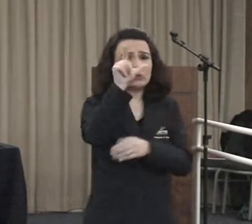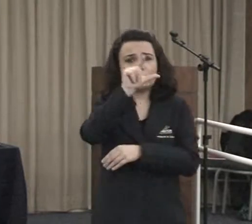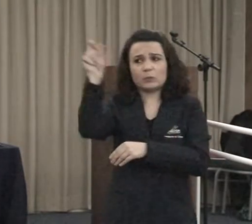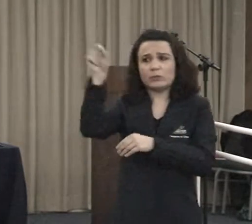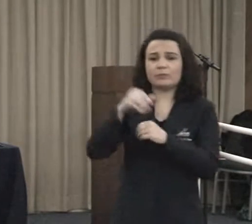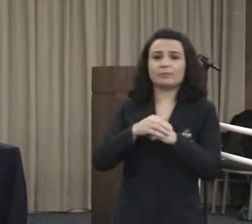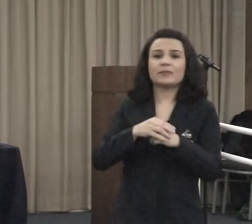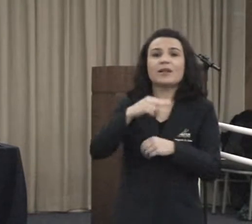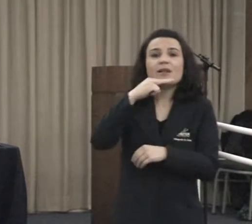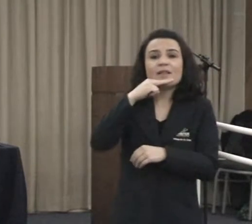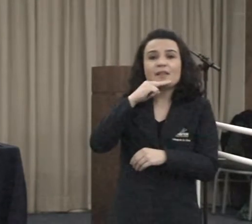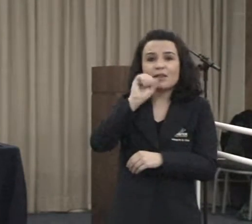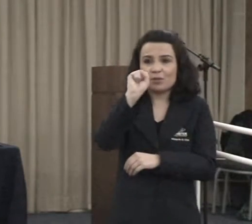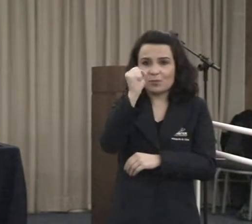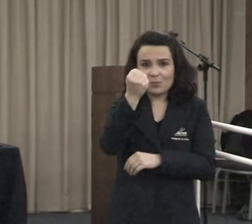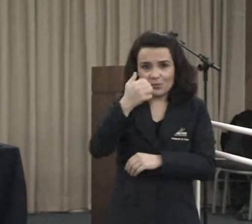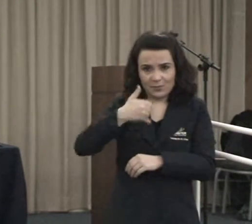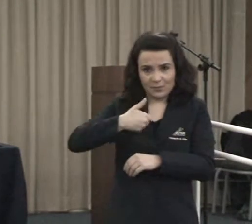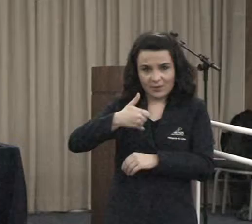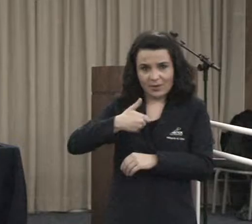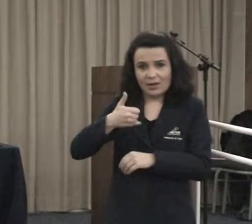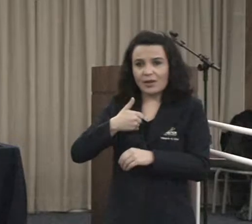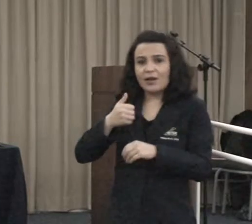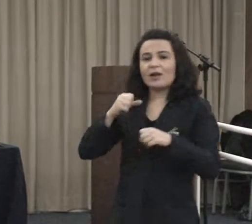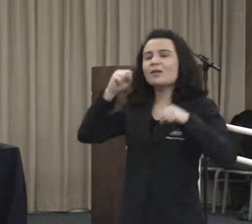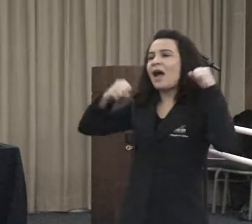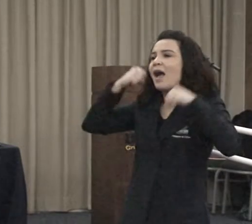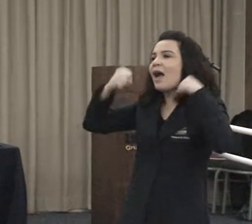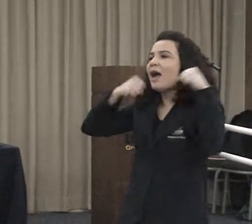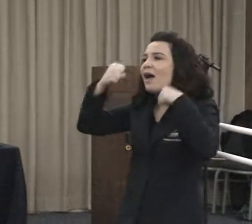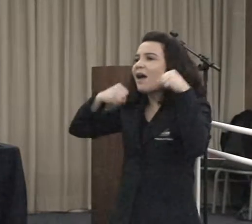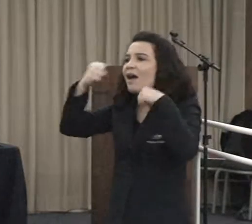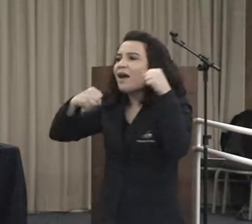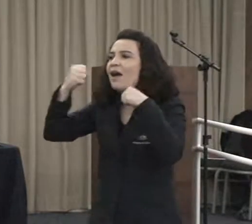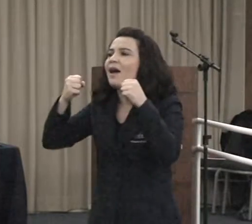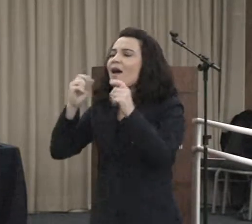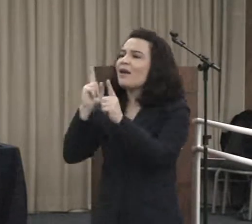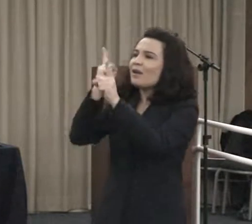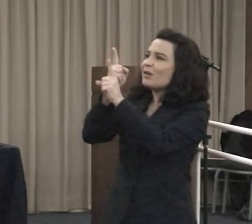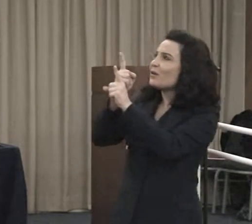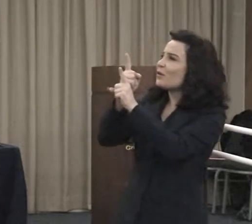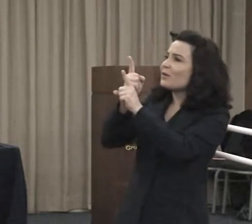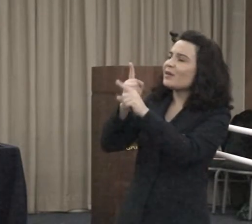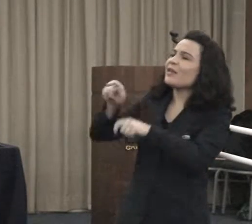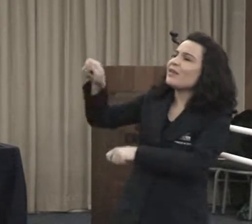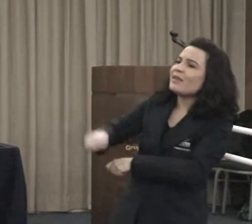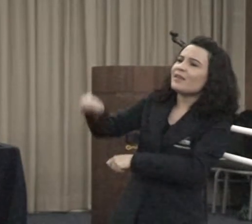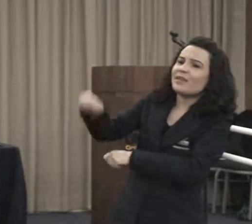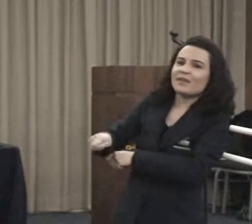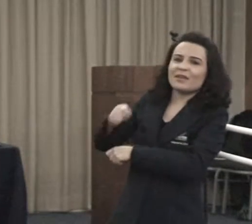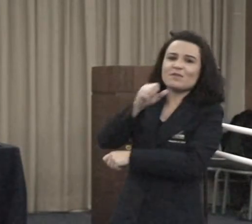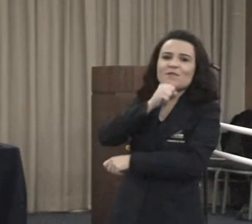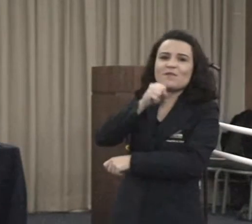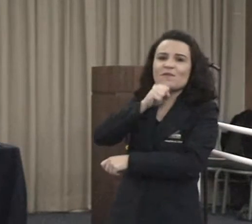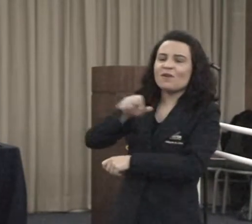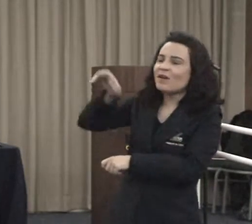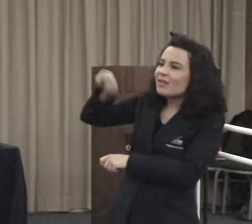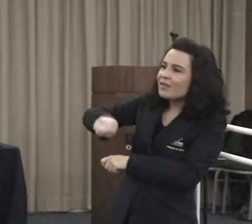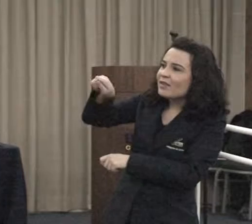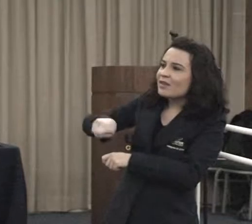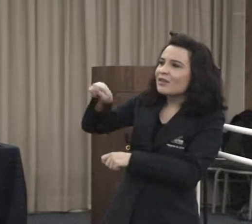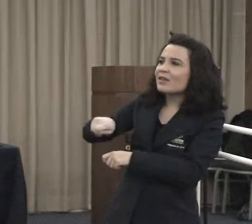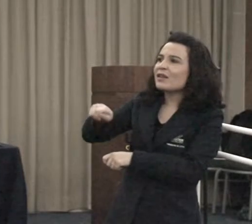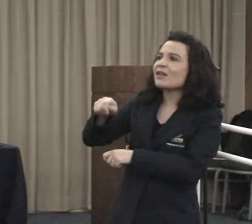de 8 anos, que aquela cena assistiu, correu atrás do avô, seu paletó se sacudiu. Metade daquele